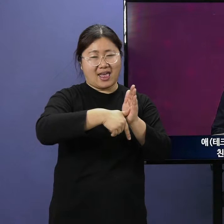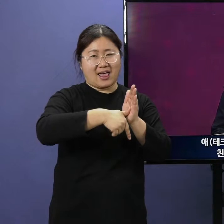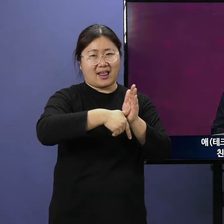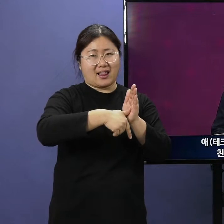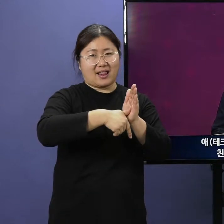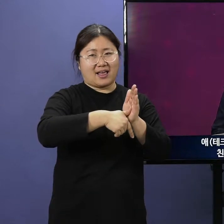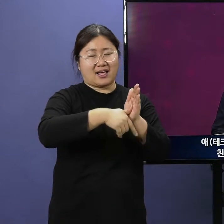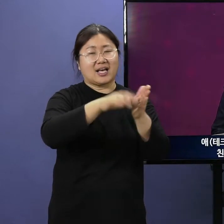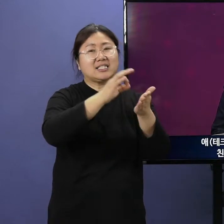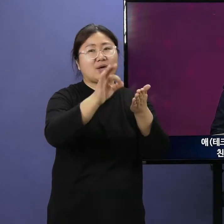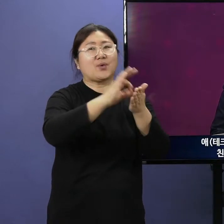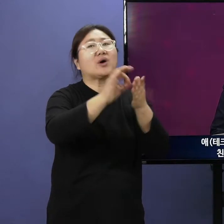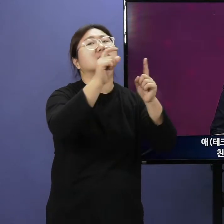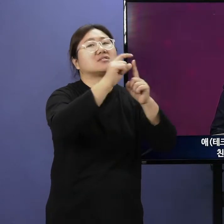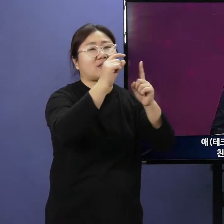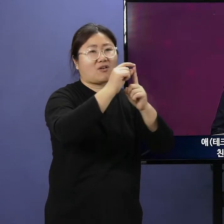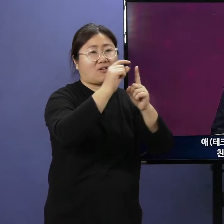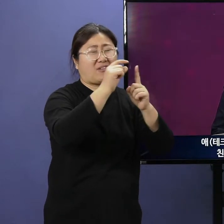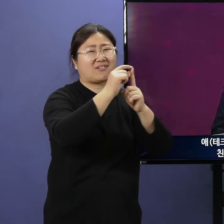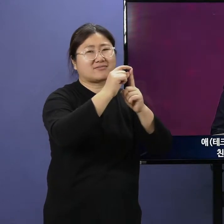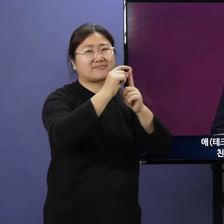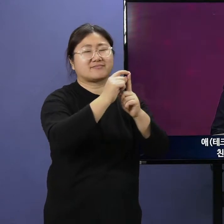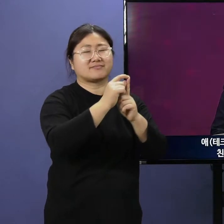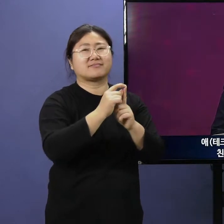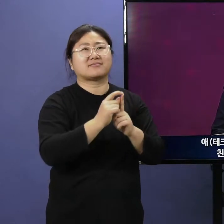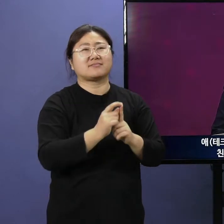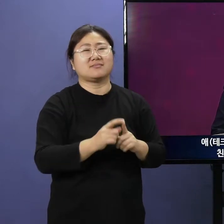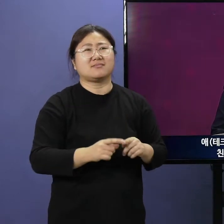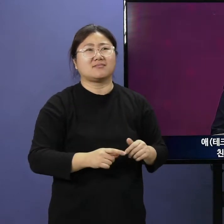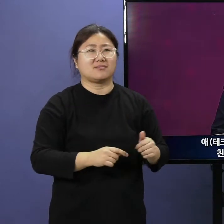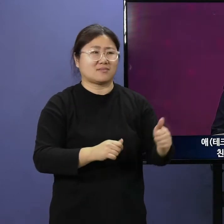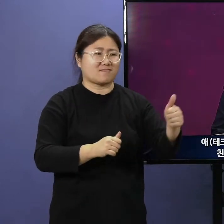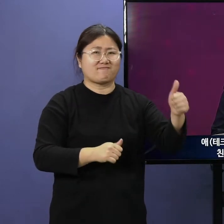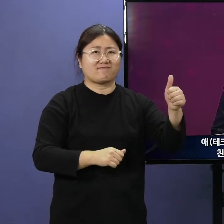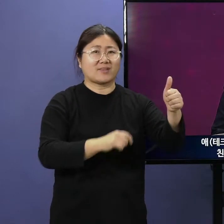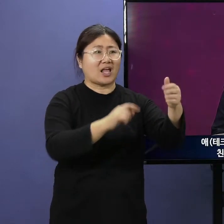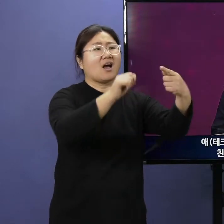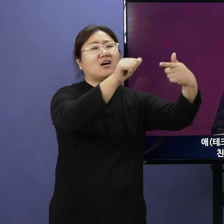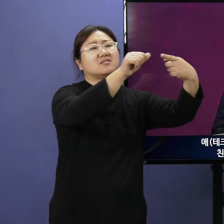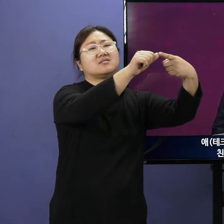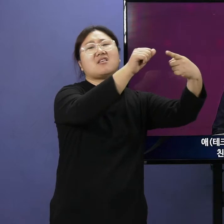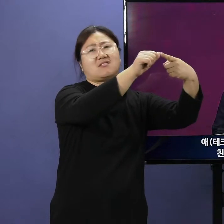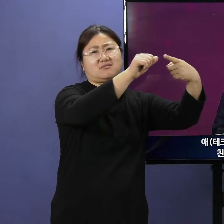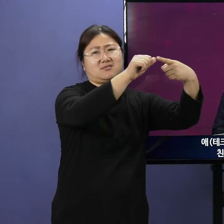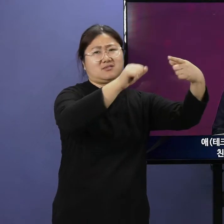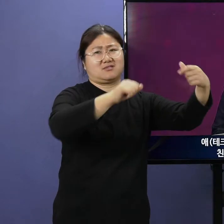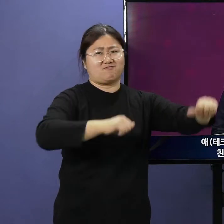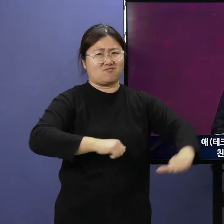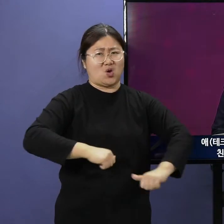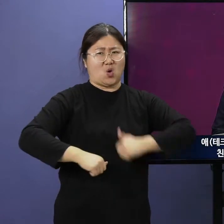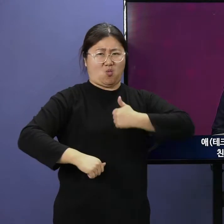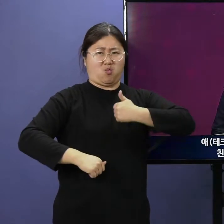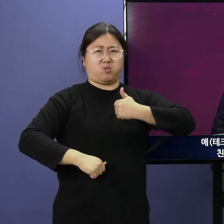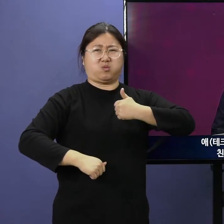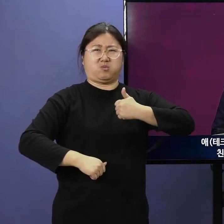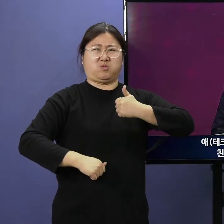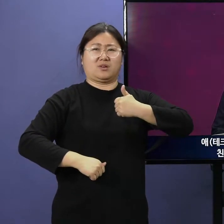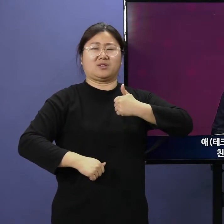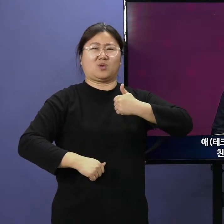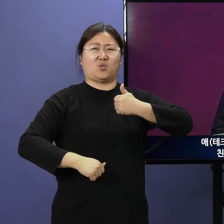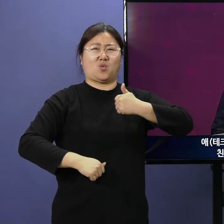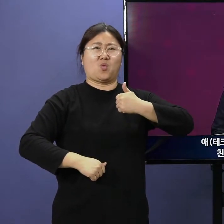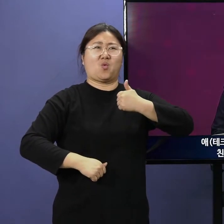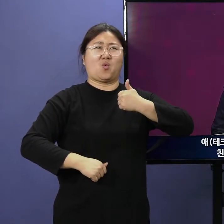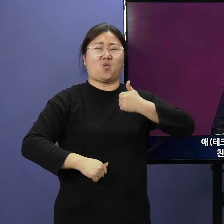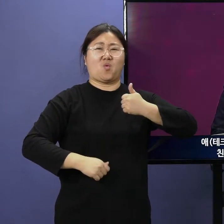화를 내는 아들, 잔치상을 엎어버리고 분위기를 완전히 차갑게 만들어버린 그 아들을 향해서